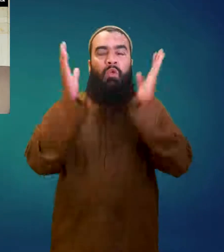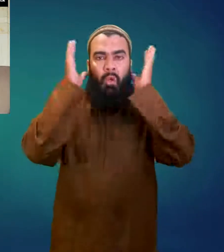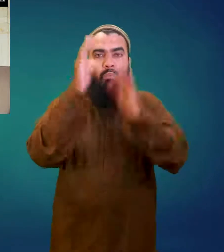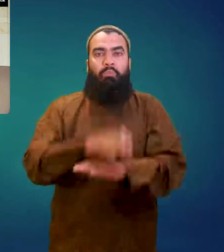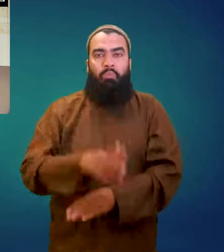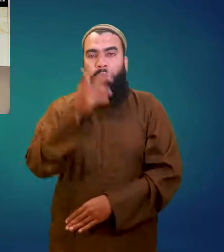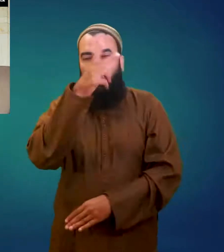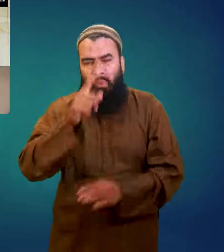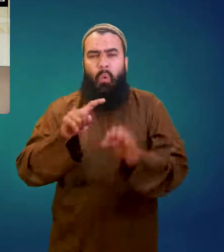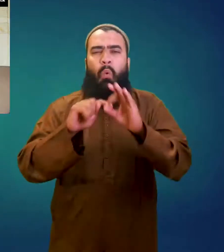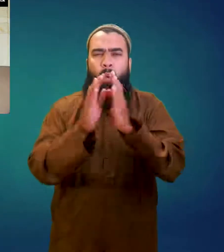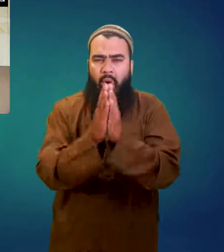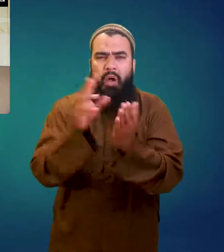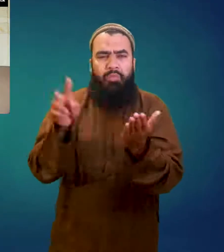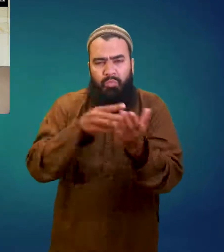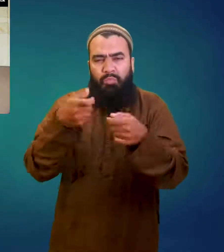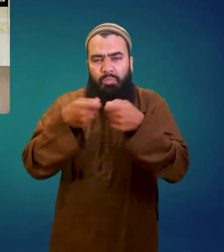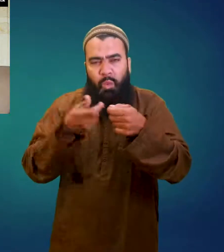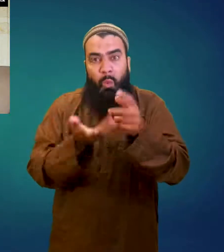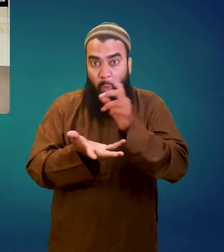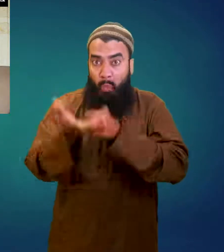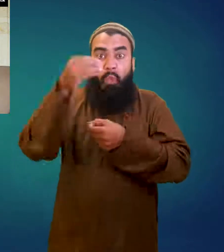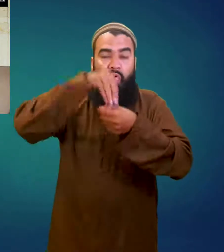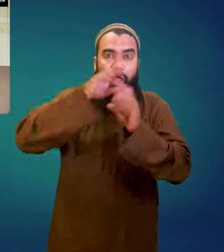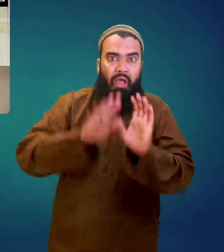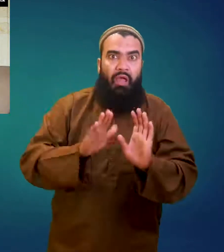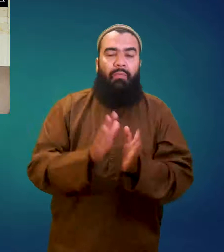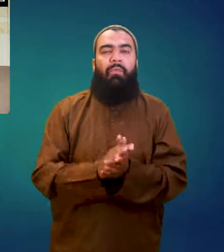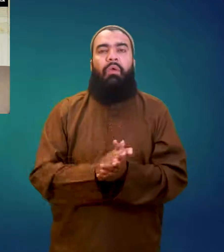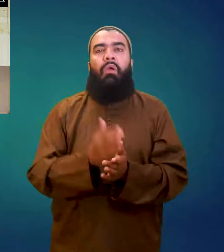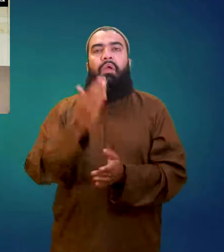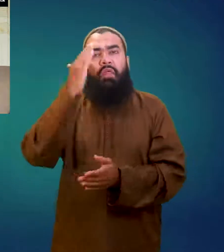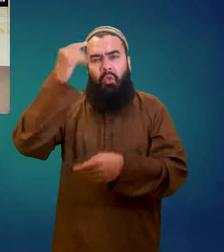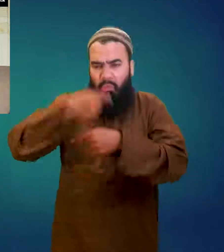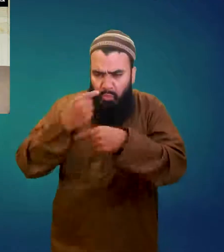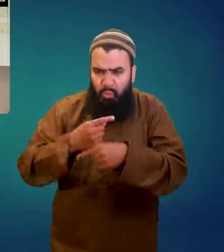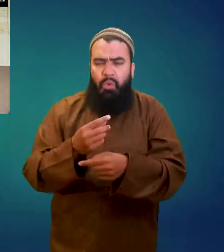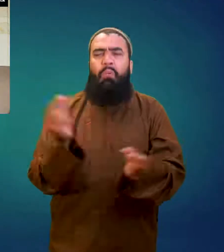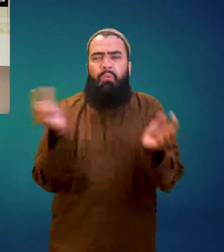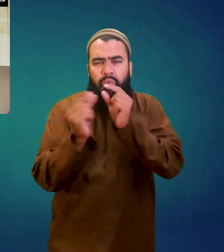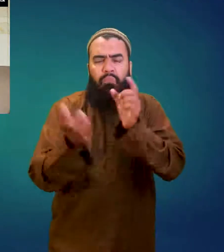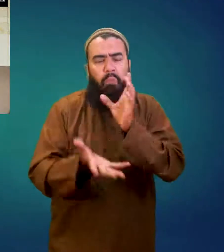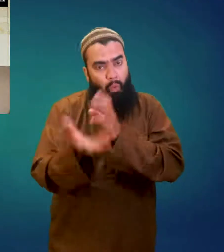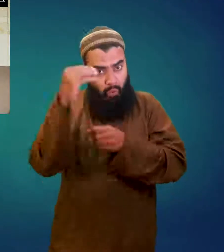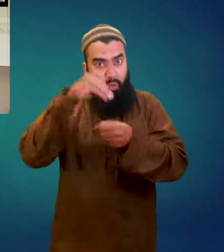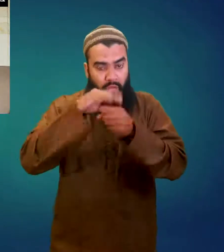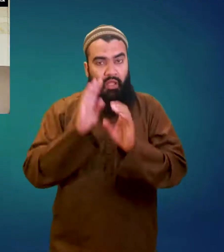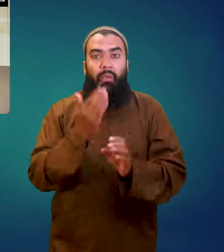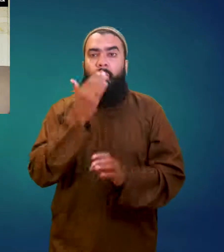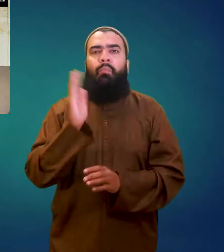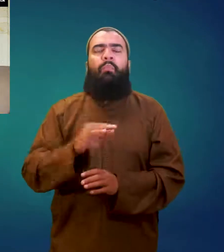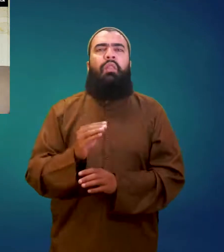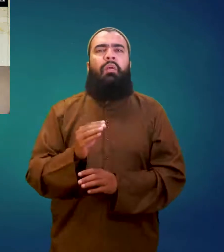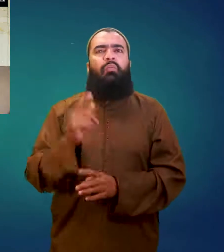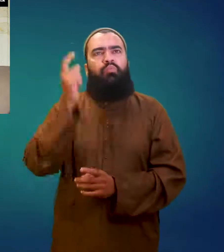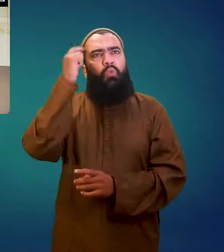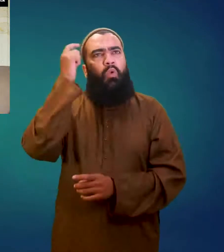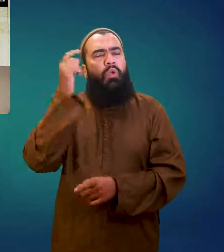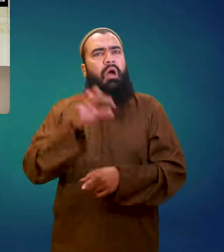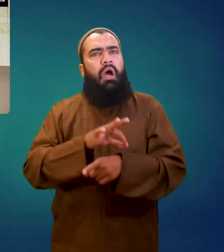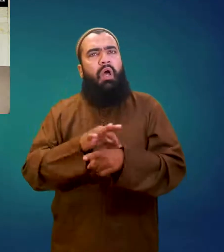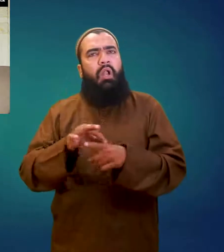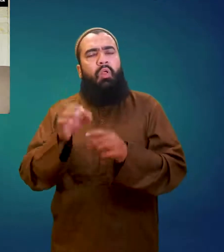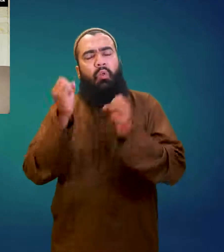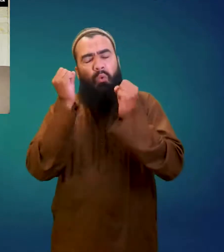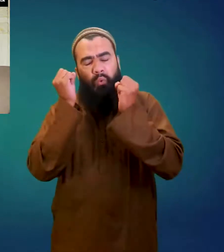ہے۔ اس مفہوم میں فرمایا گیا کہ وہ سب شامل ہیں جو رات کے کسی بھی حصے میں عبادت